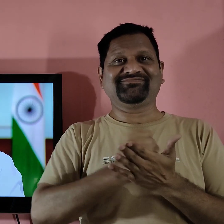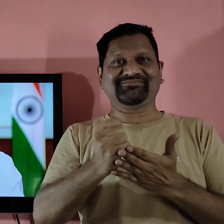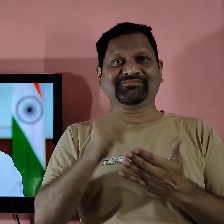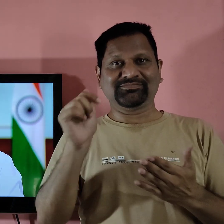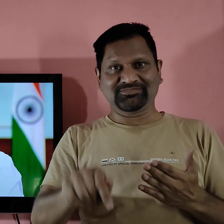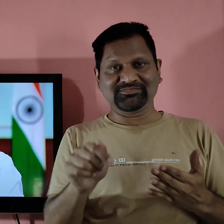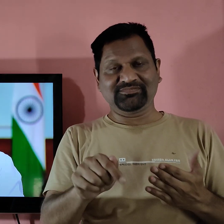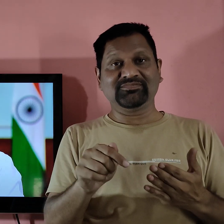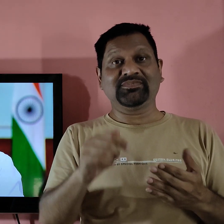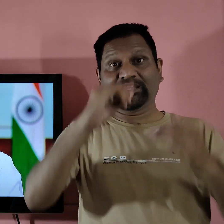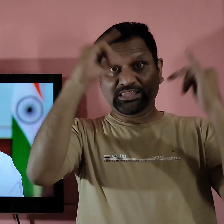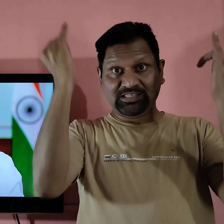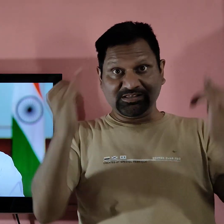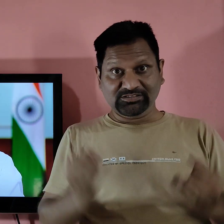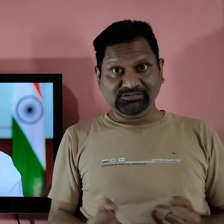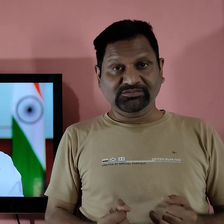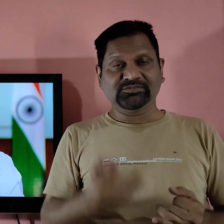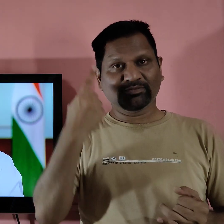देश को